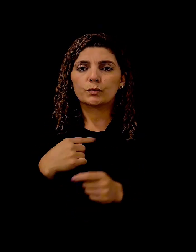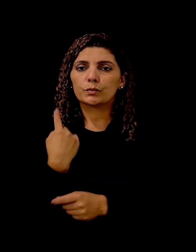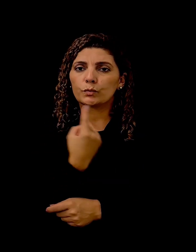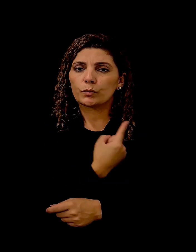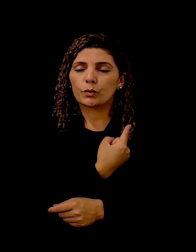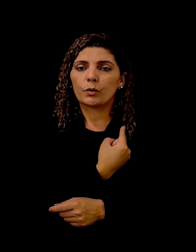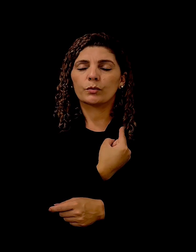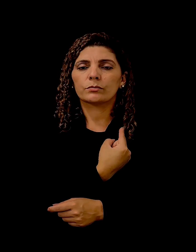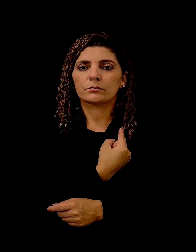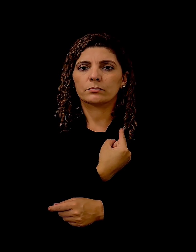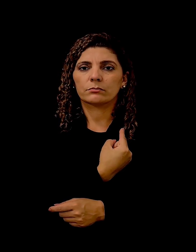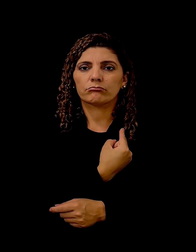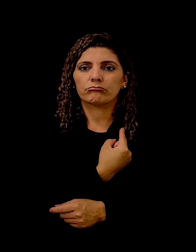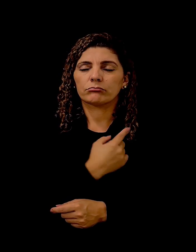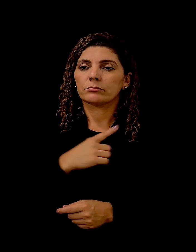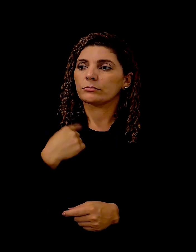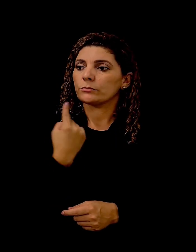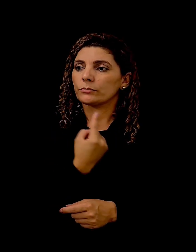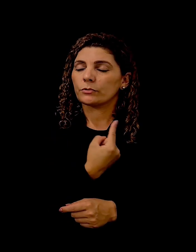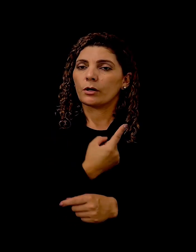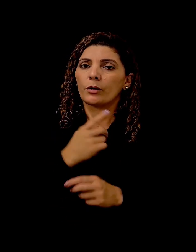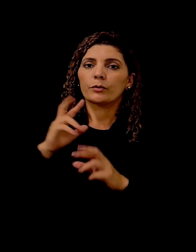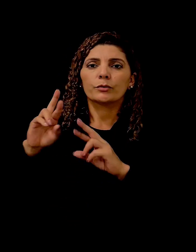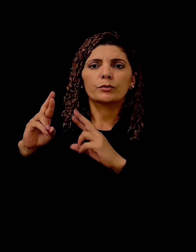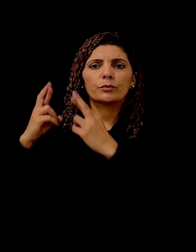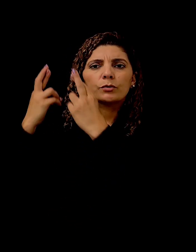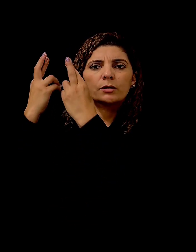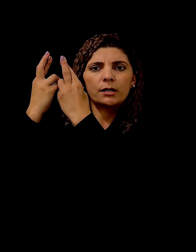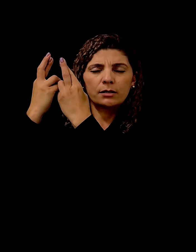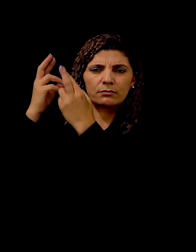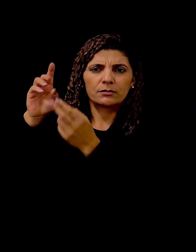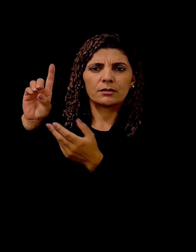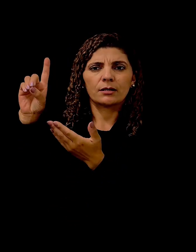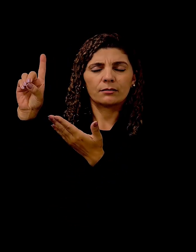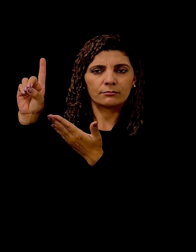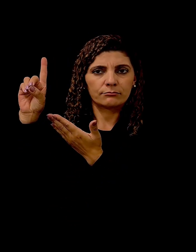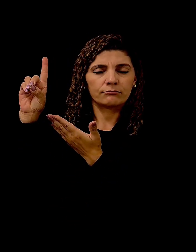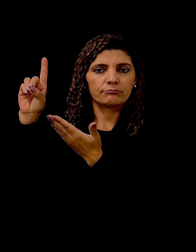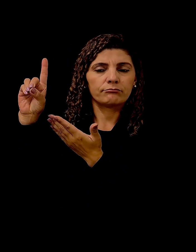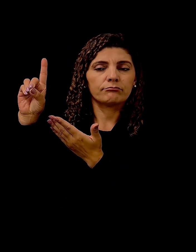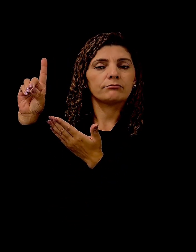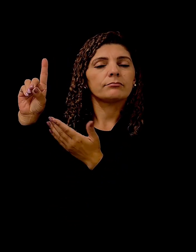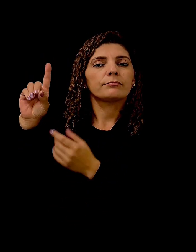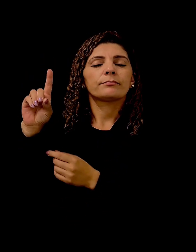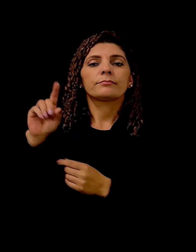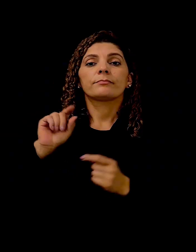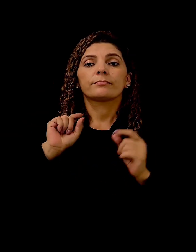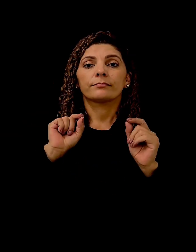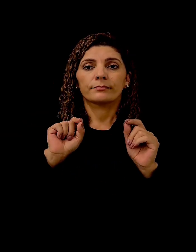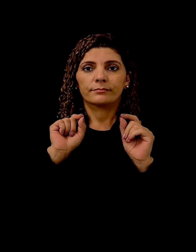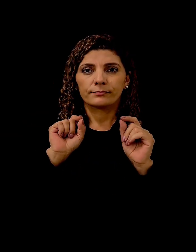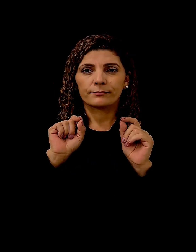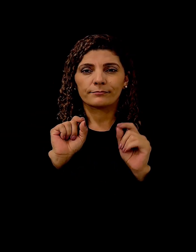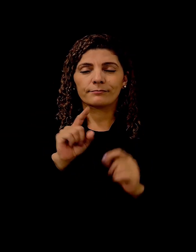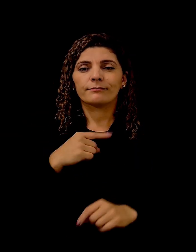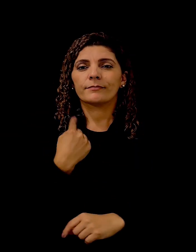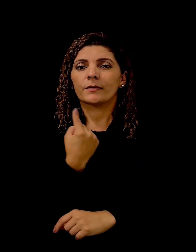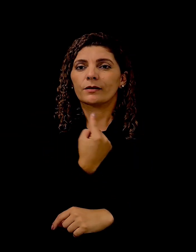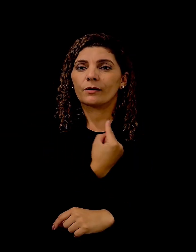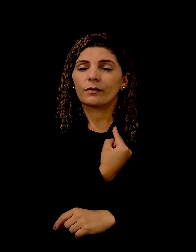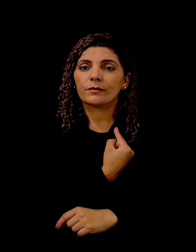quando estamos inseridos no reino de Deus, nós estamos